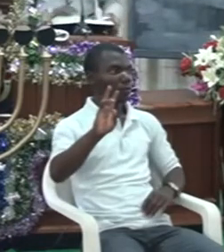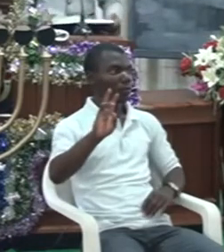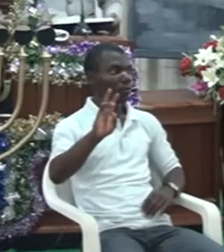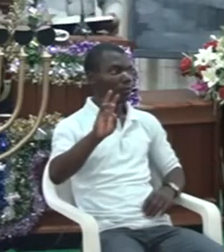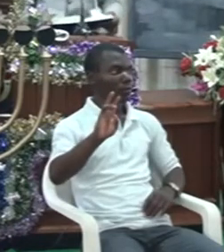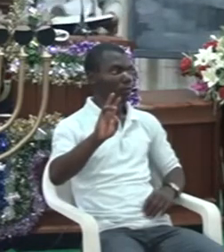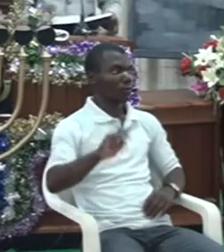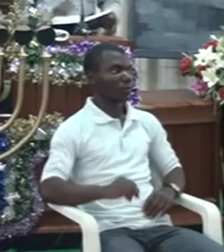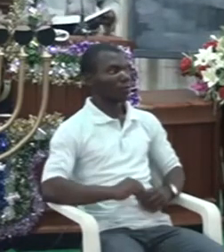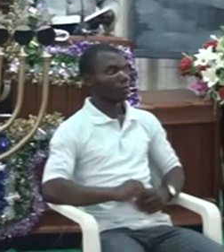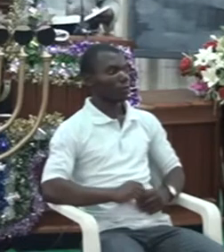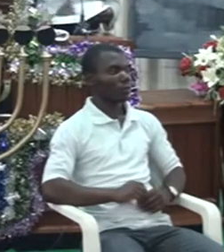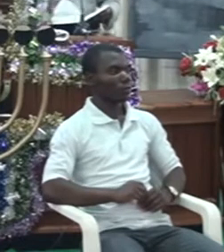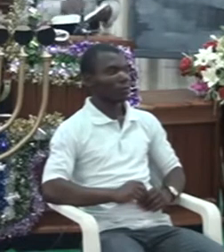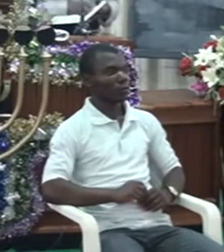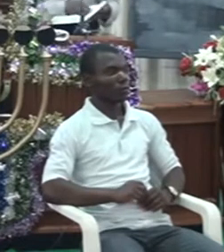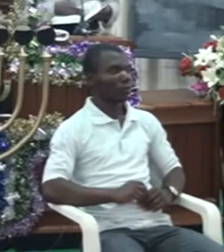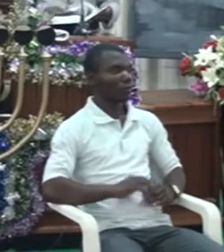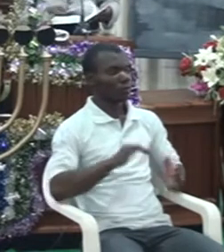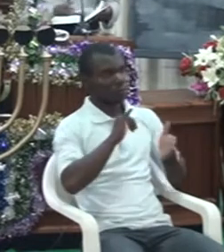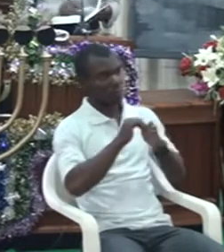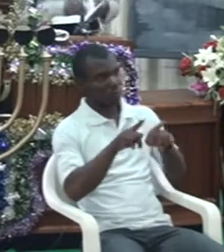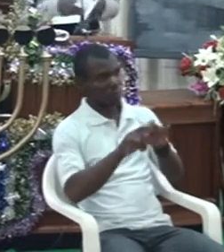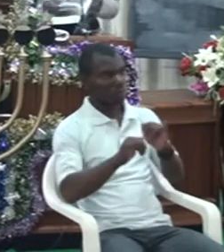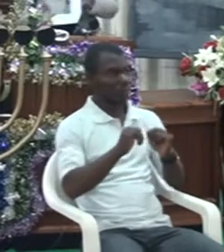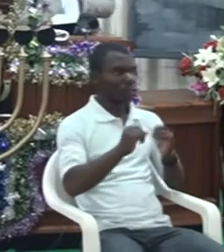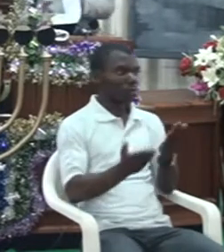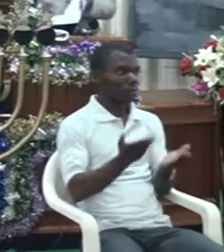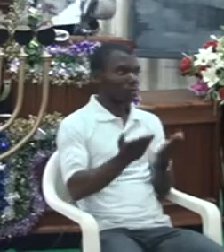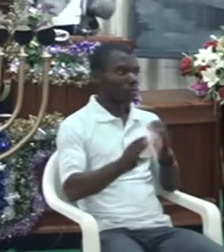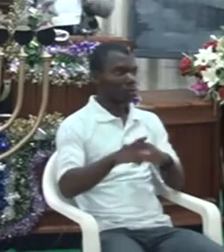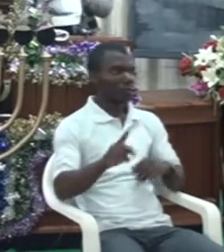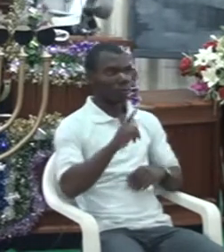Il n'a quoi parfois. C'est comme si il y a toi le chatouk.